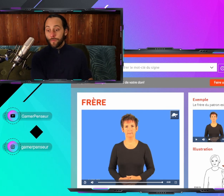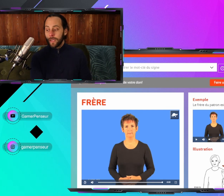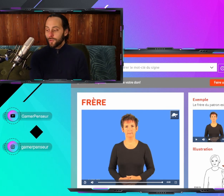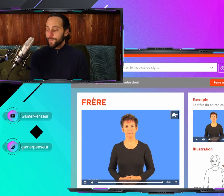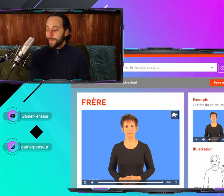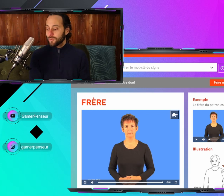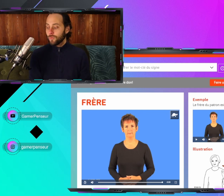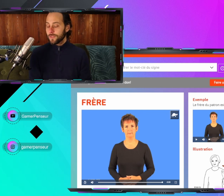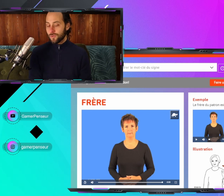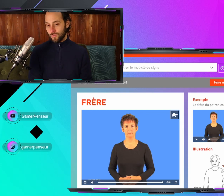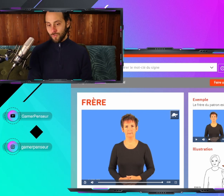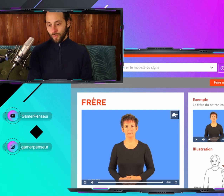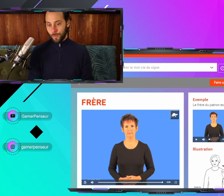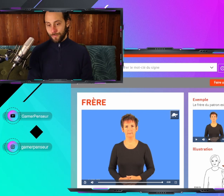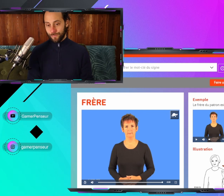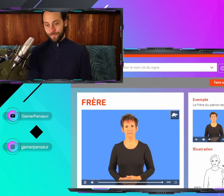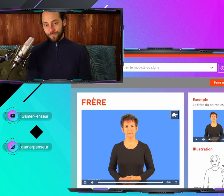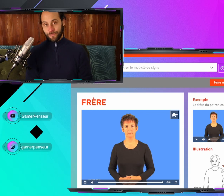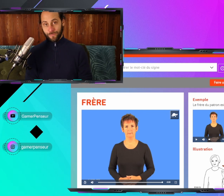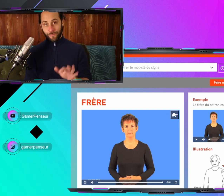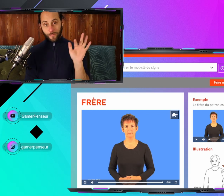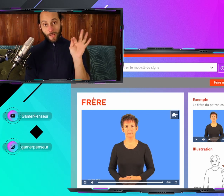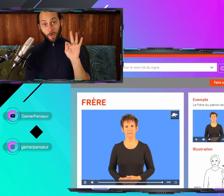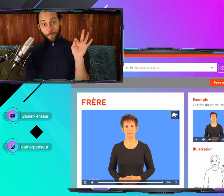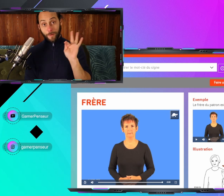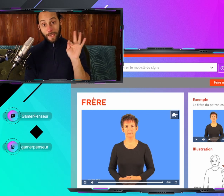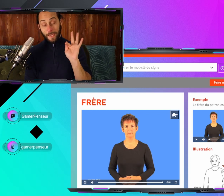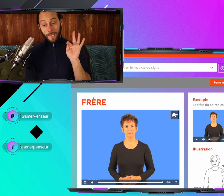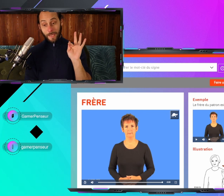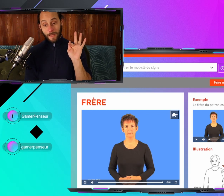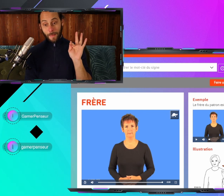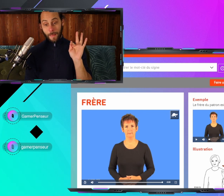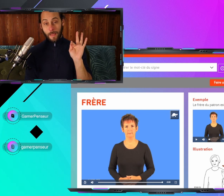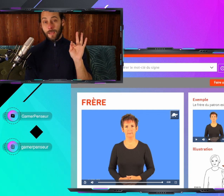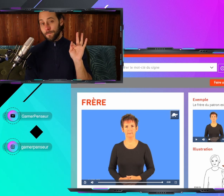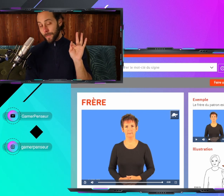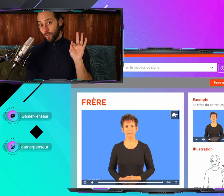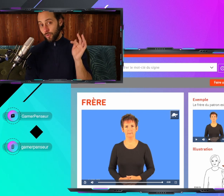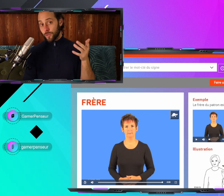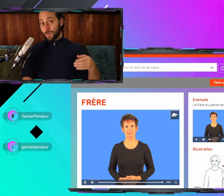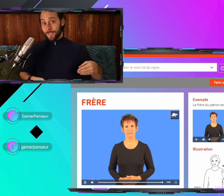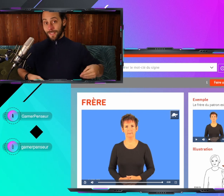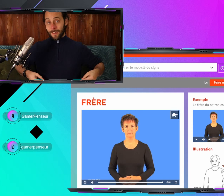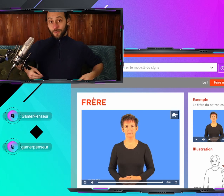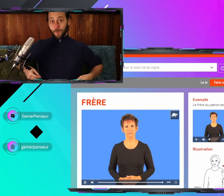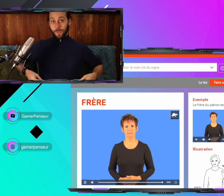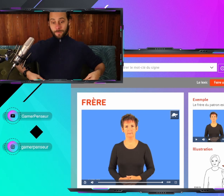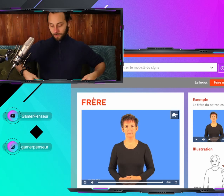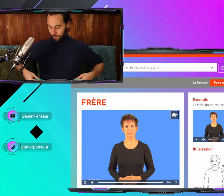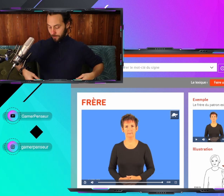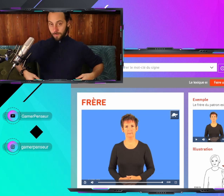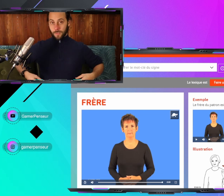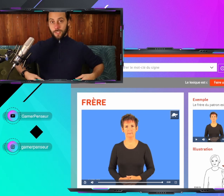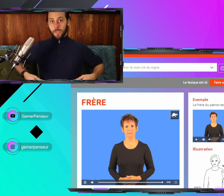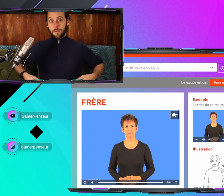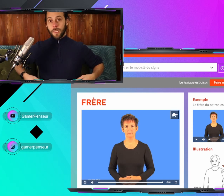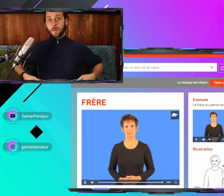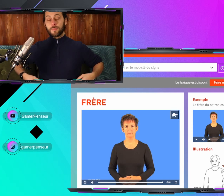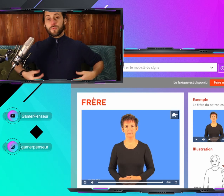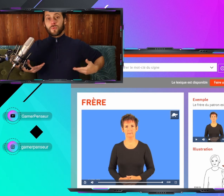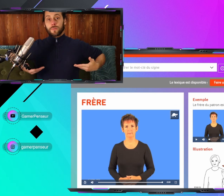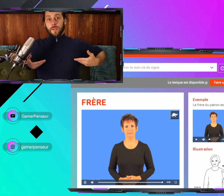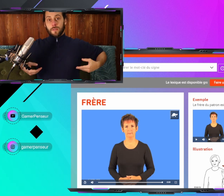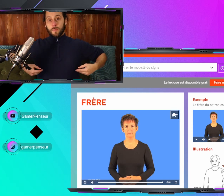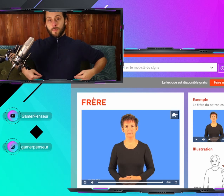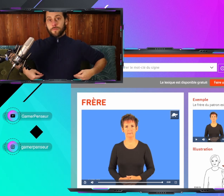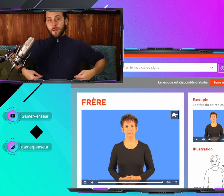Le frère du patron est sourd. Alors frère, patron, moi je connais directeur. Hein. J'ai la caméra un